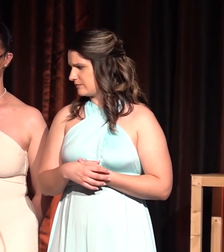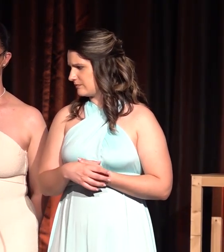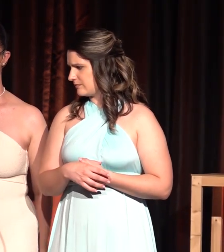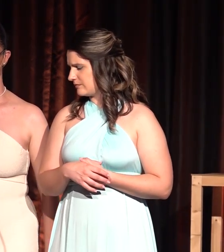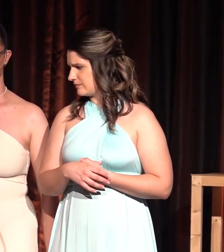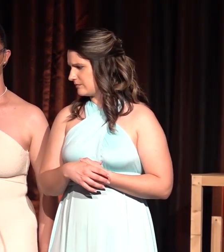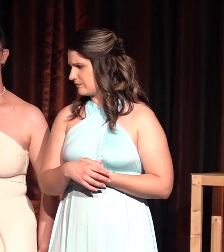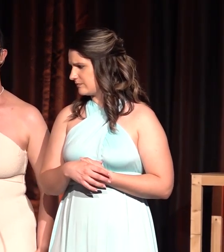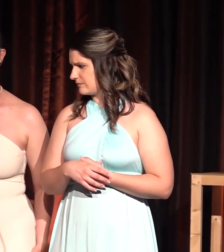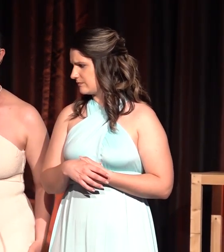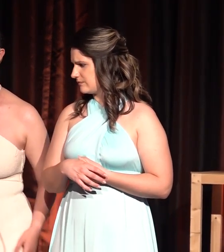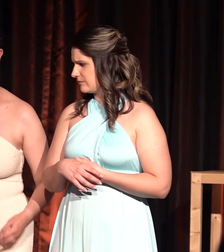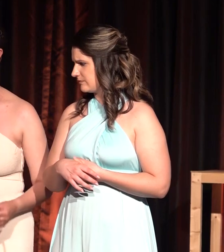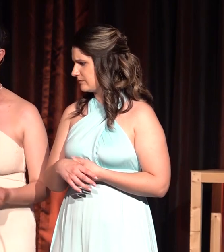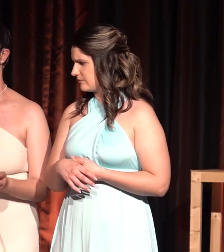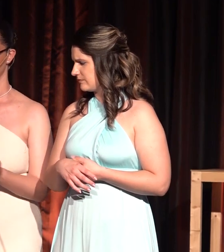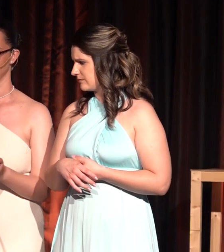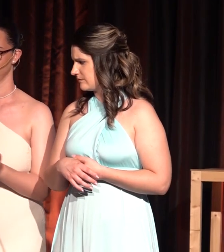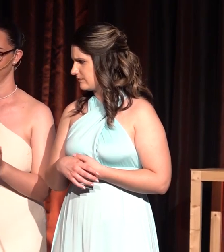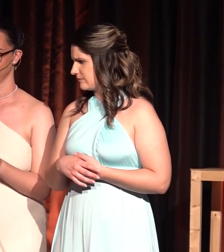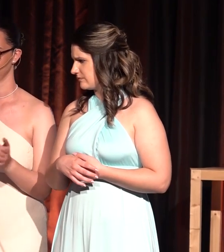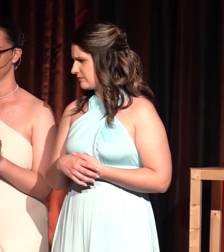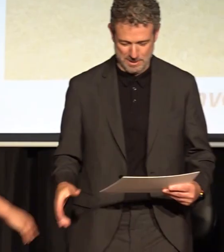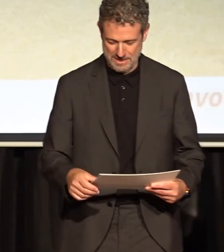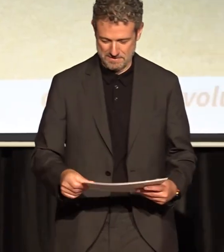Tatiana Valentonyina.